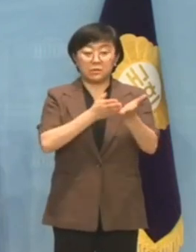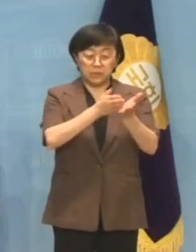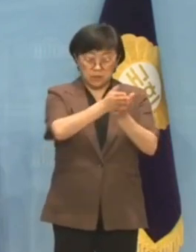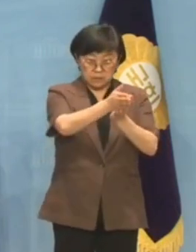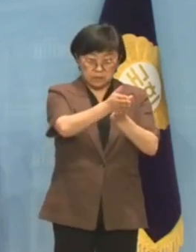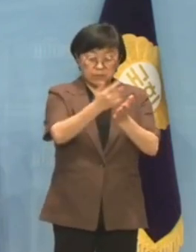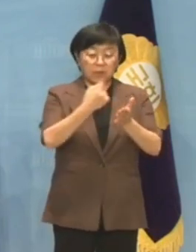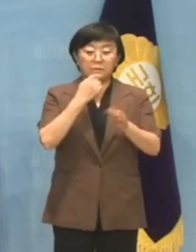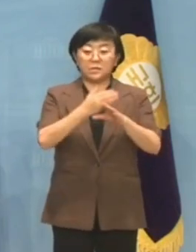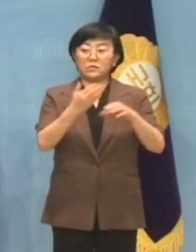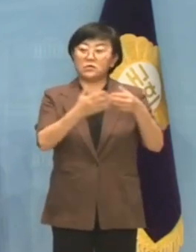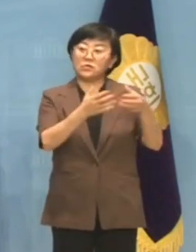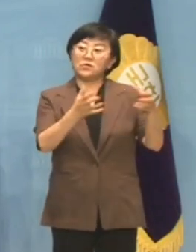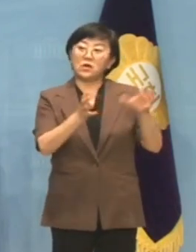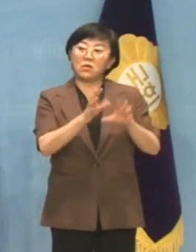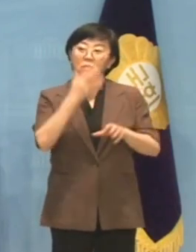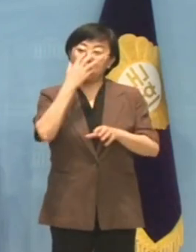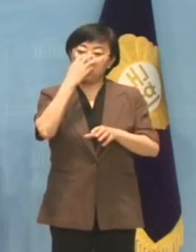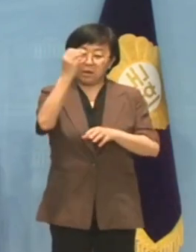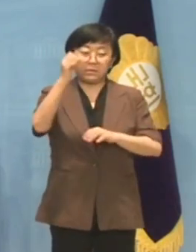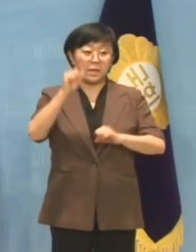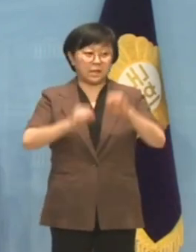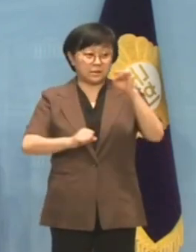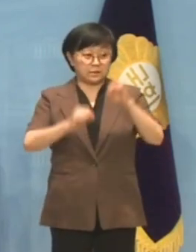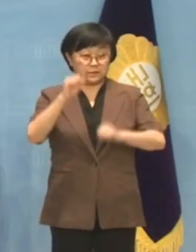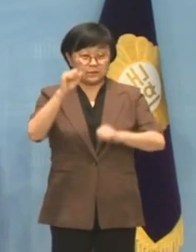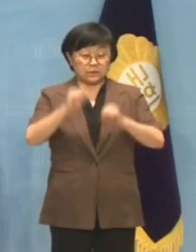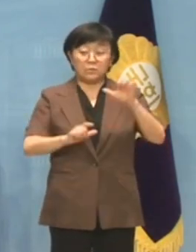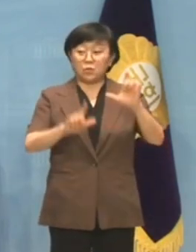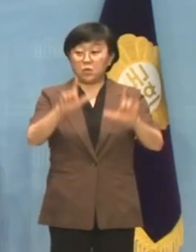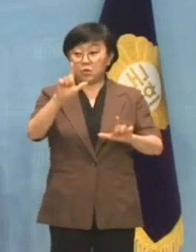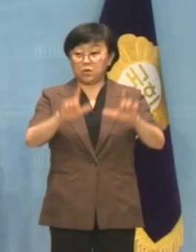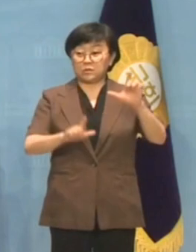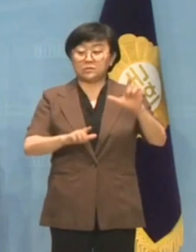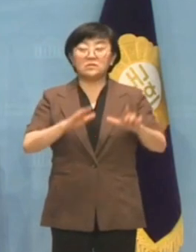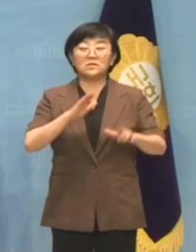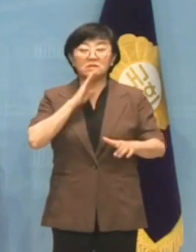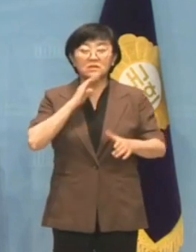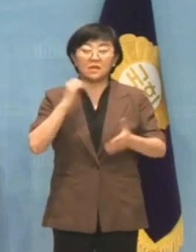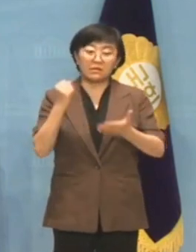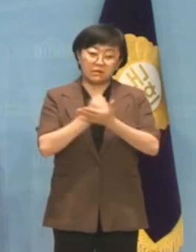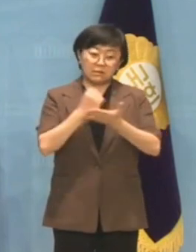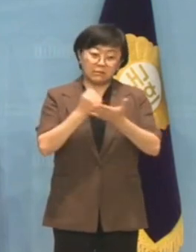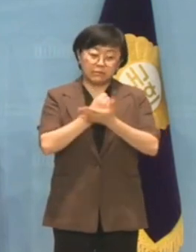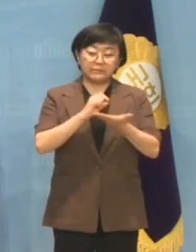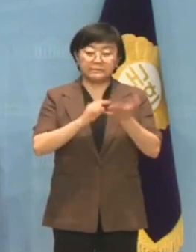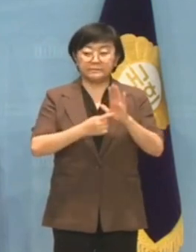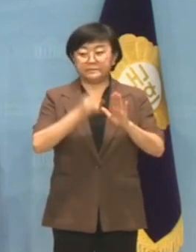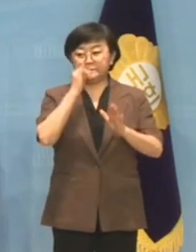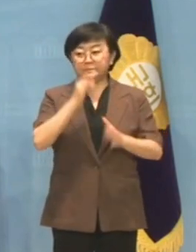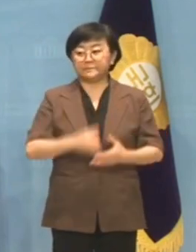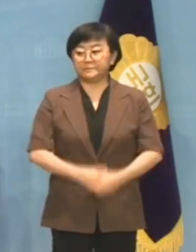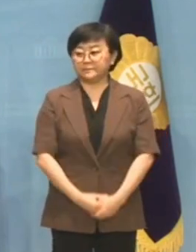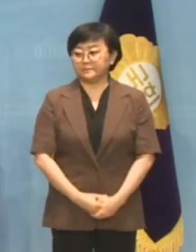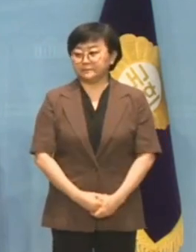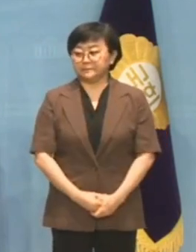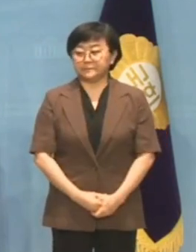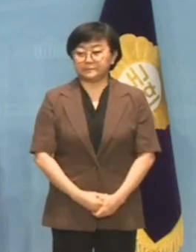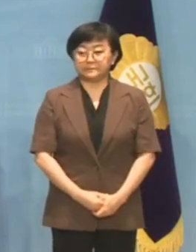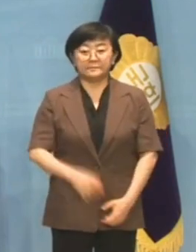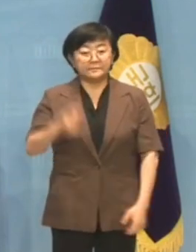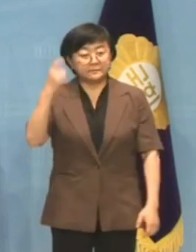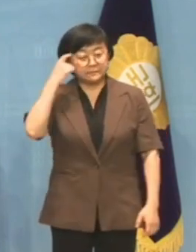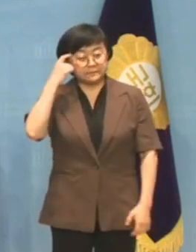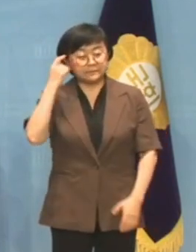밀어붙인 민주당의 오만방자한 작태에 깊은 유감을 표하지 않을 수 없습니다.